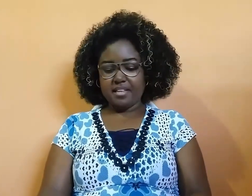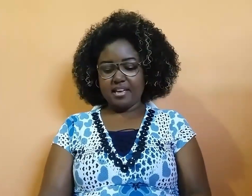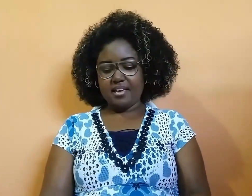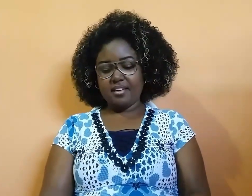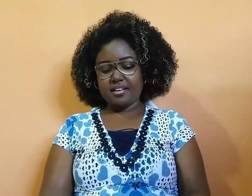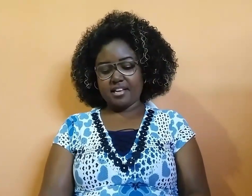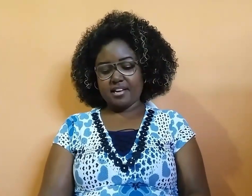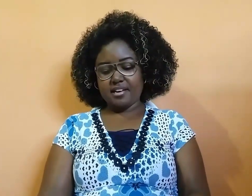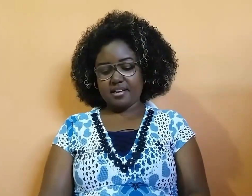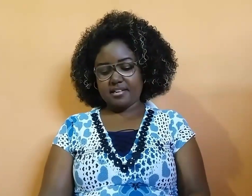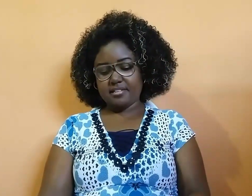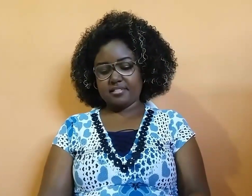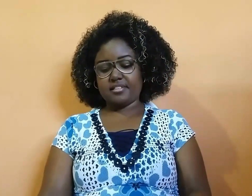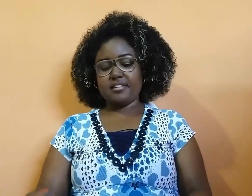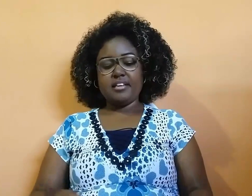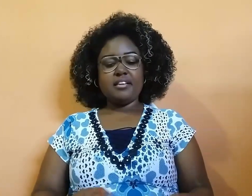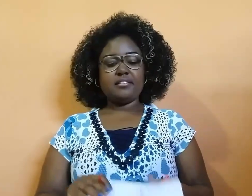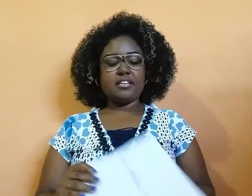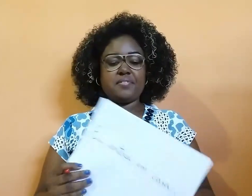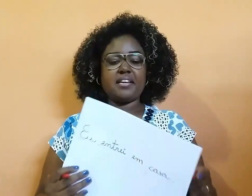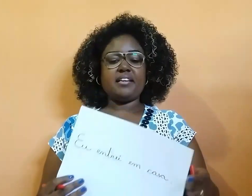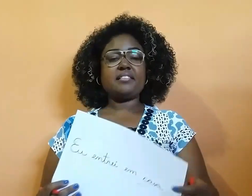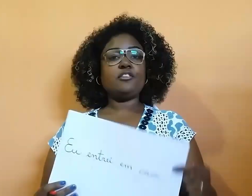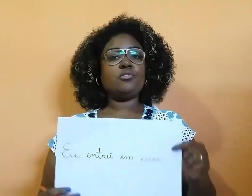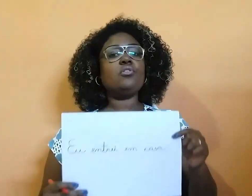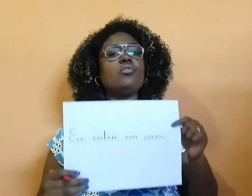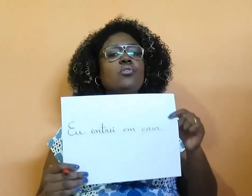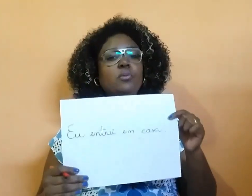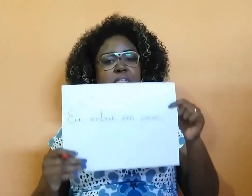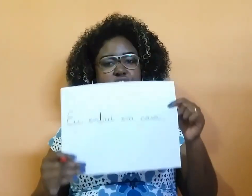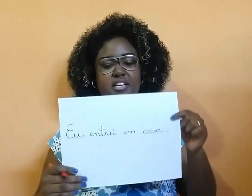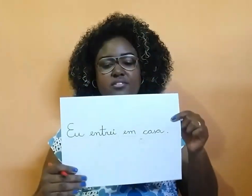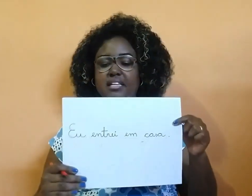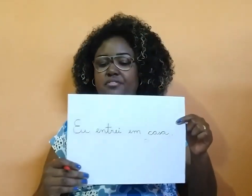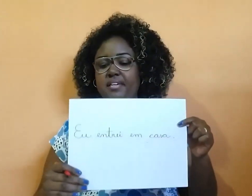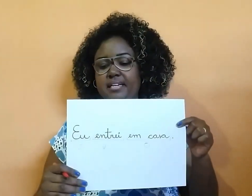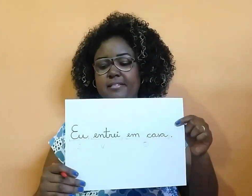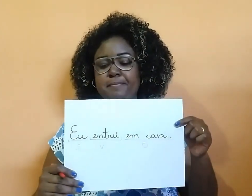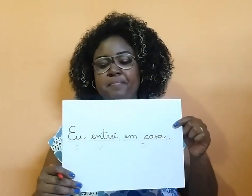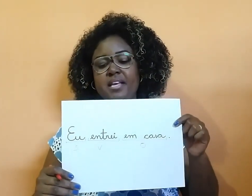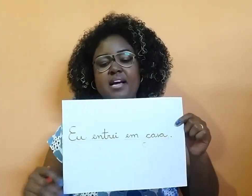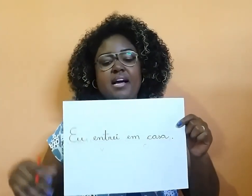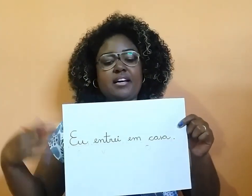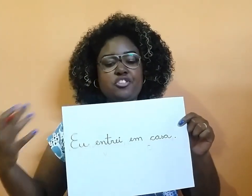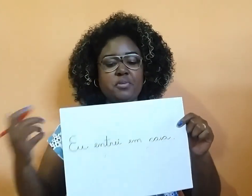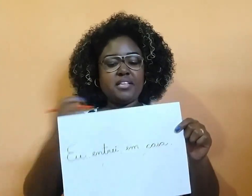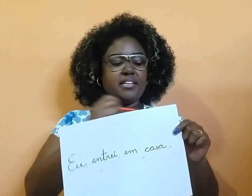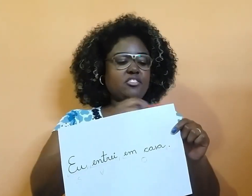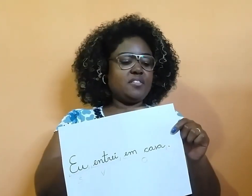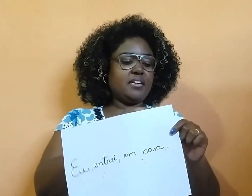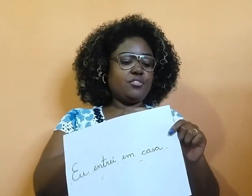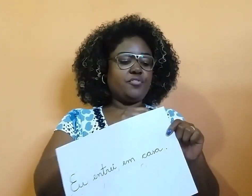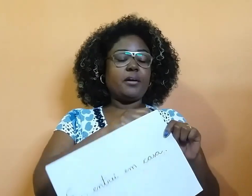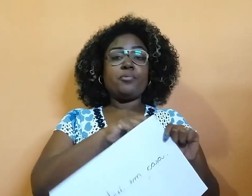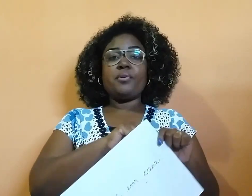em casa então em casa é o objeto da casa a gente poderia dizer que o verbo